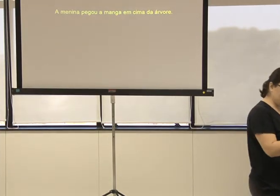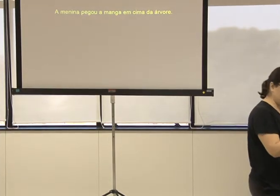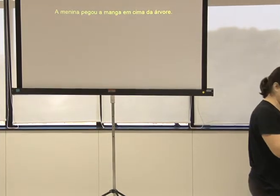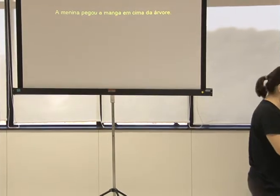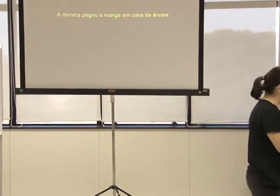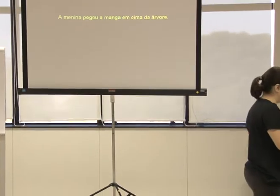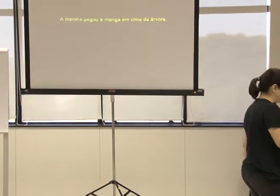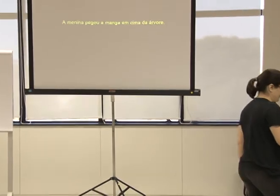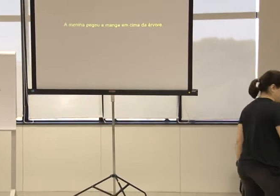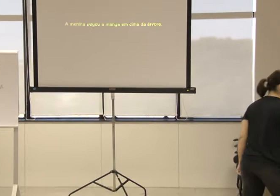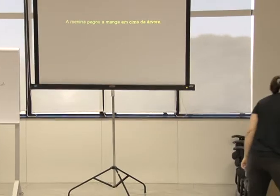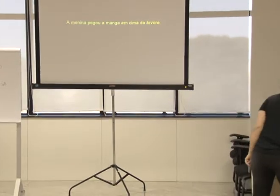vizinho.